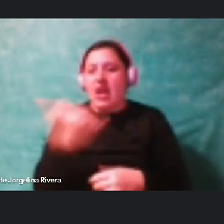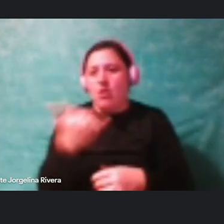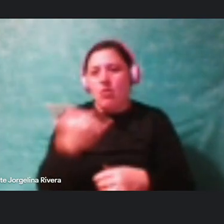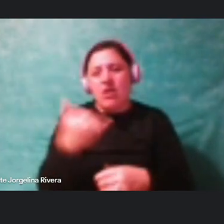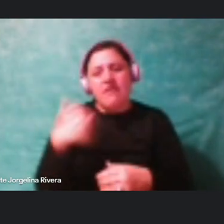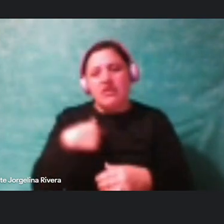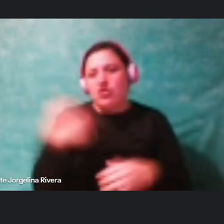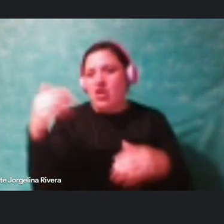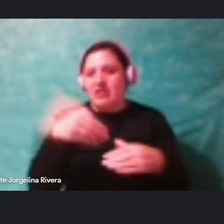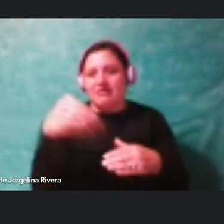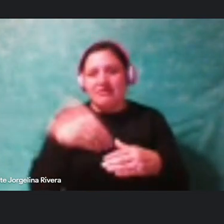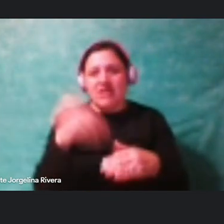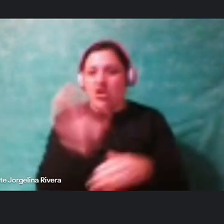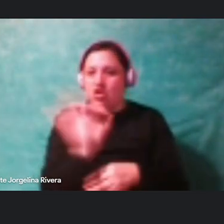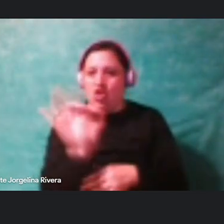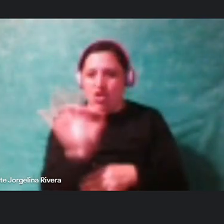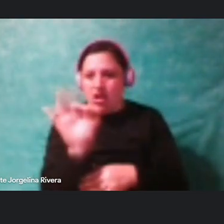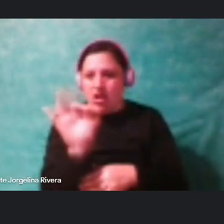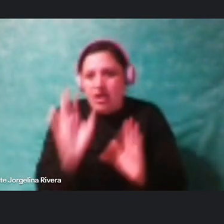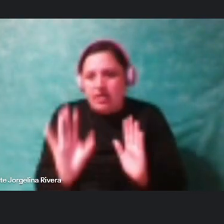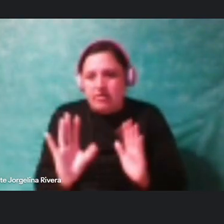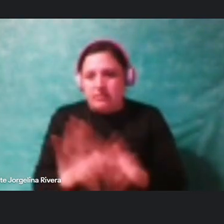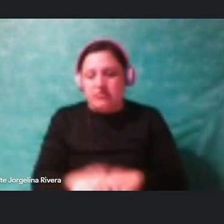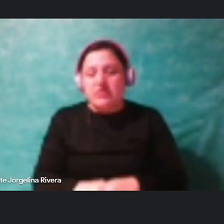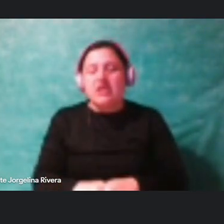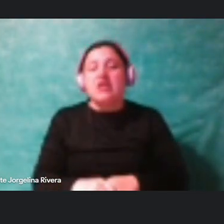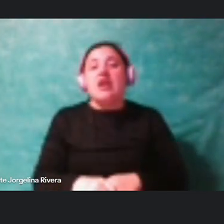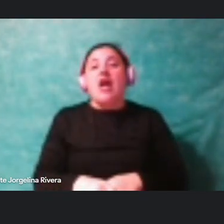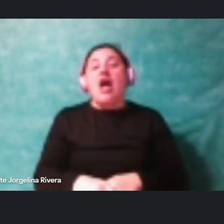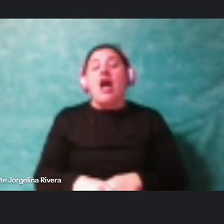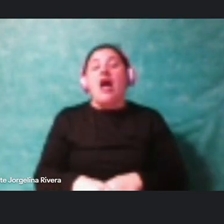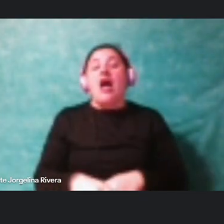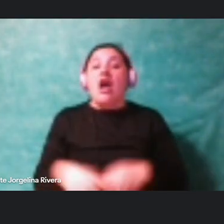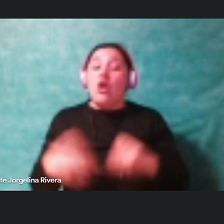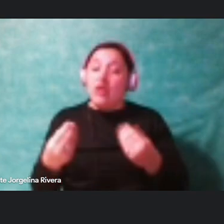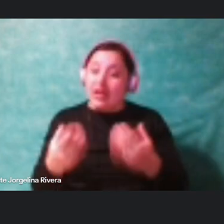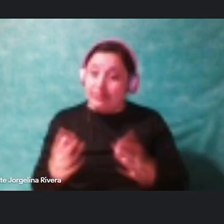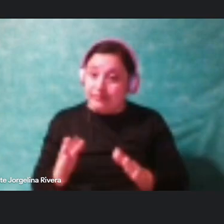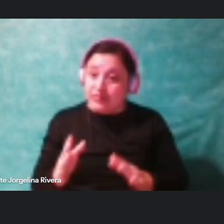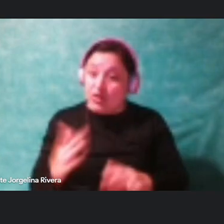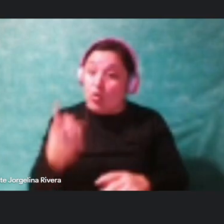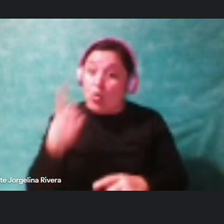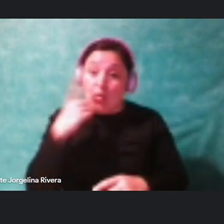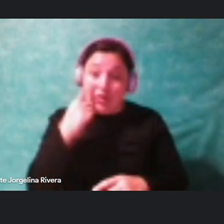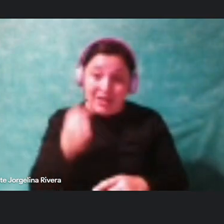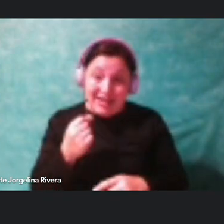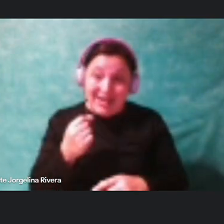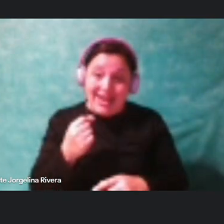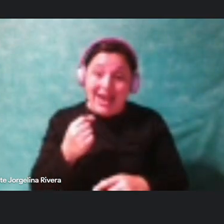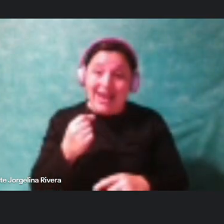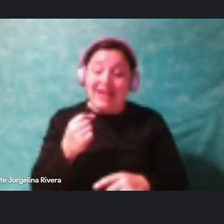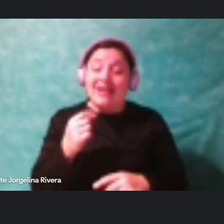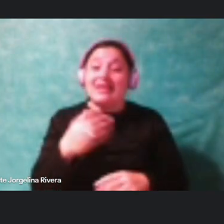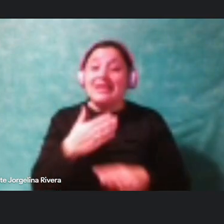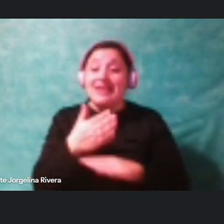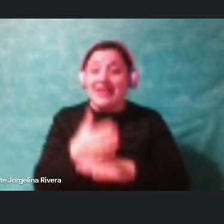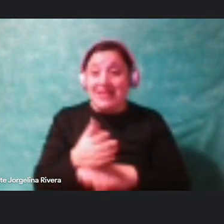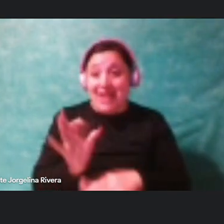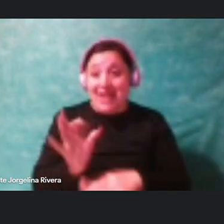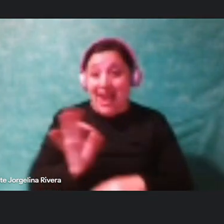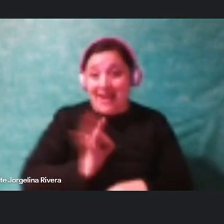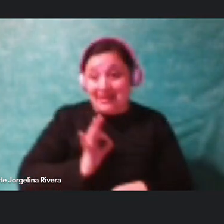asistencia. De todas maneras, si alguien un día tiene que rendir una materia o tiene